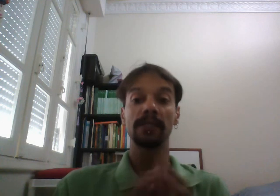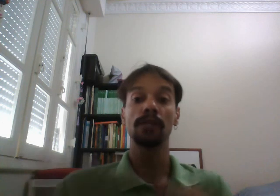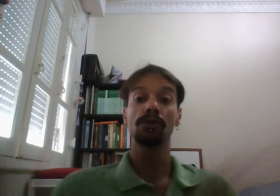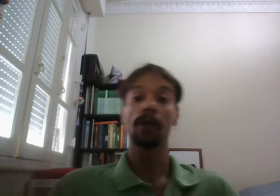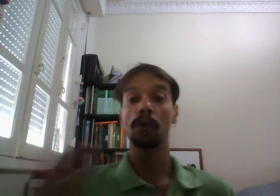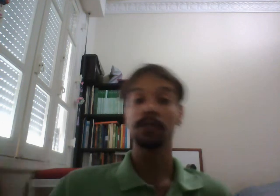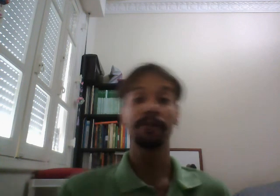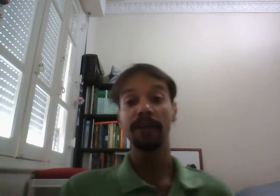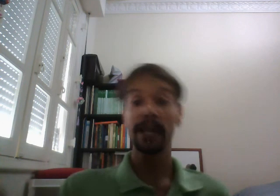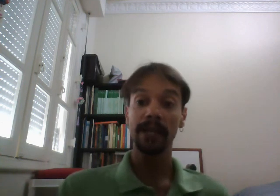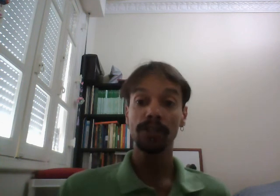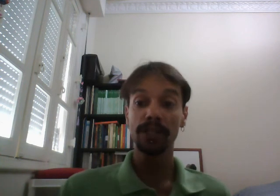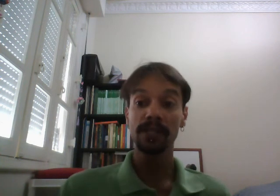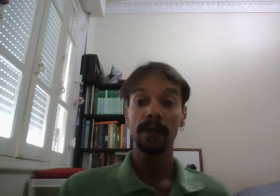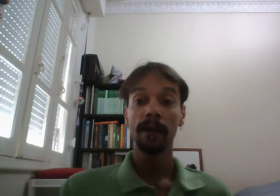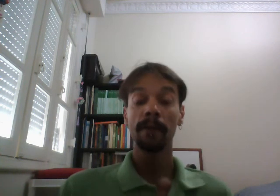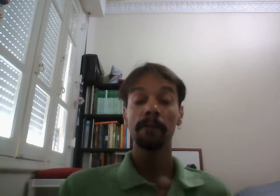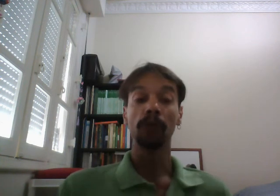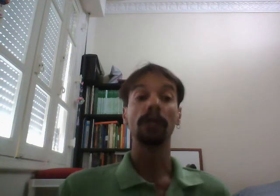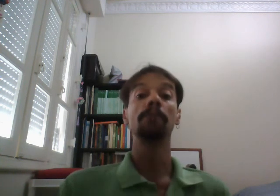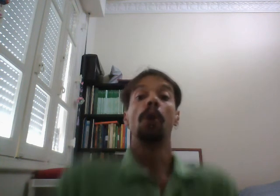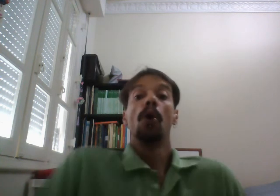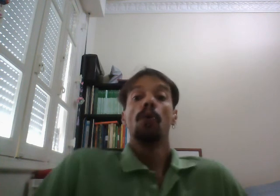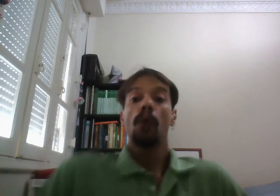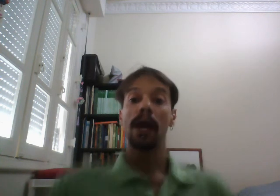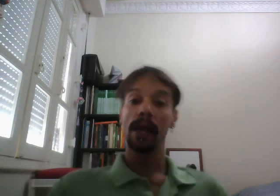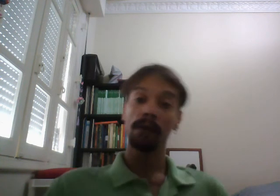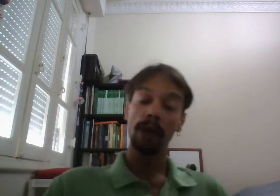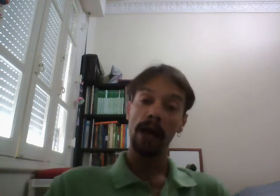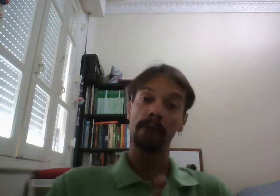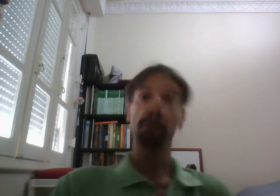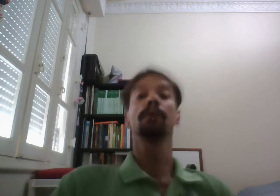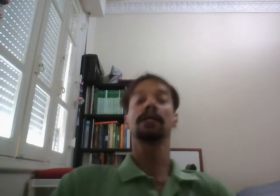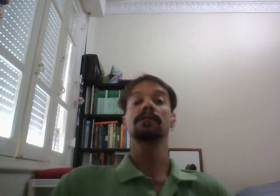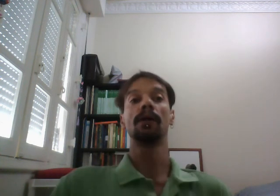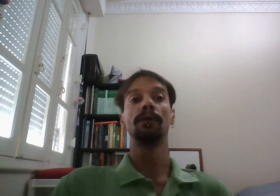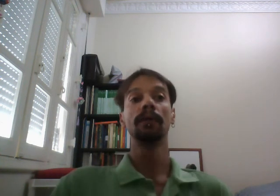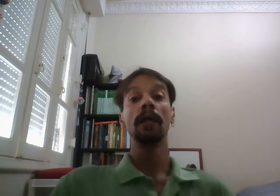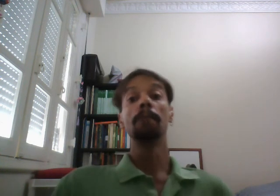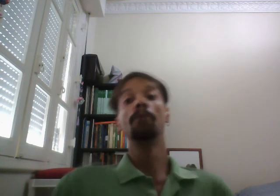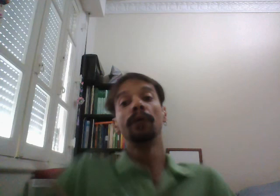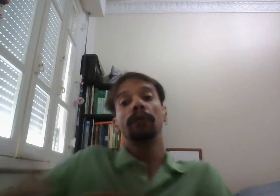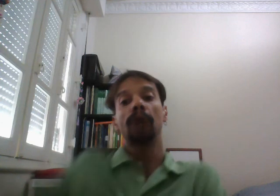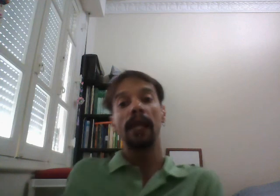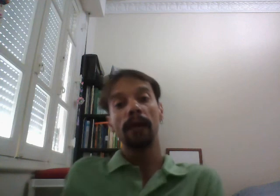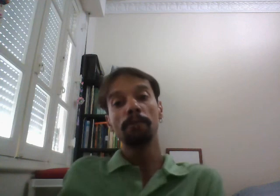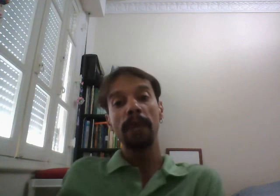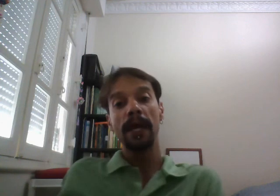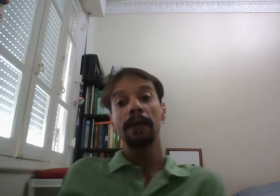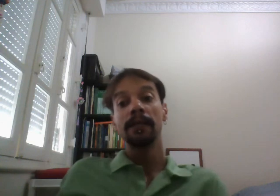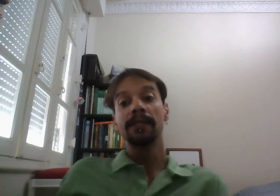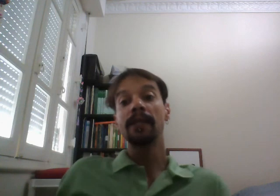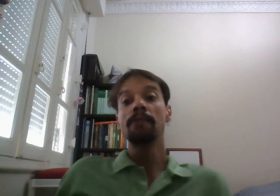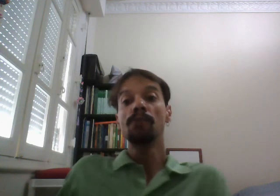autoincompatibilidade seleciona coisas diferentes, eu tenho pouco alelo A na população, muito alelo B. Se tem